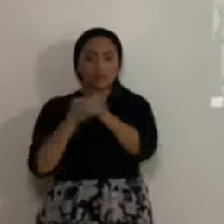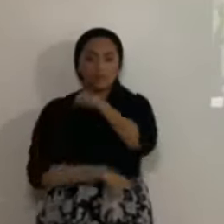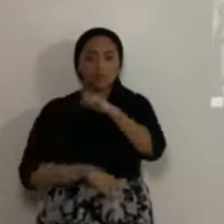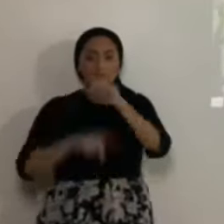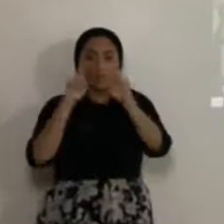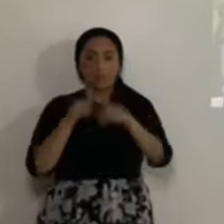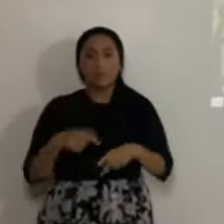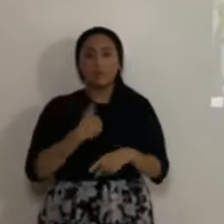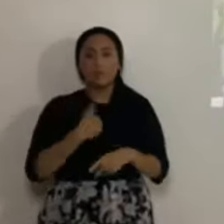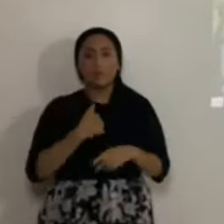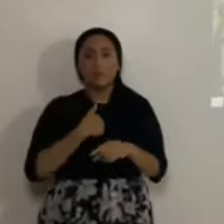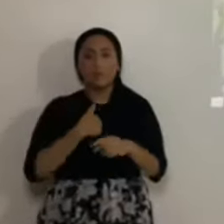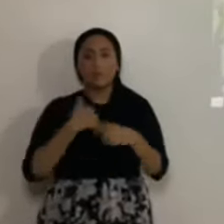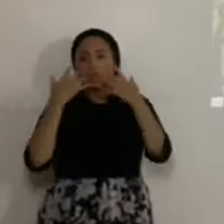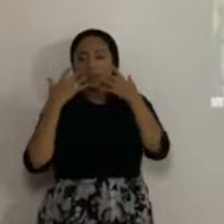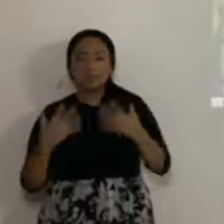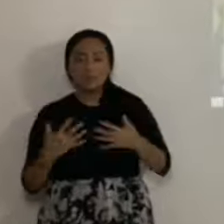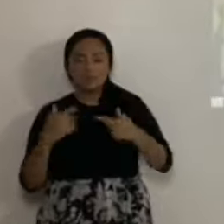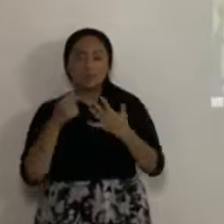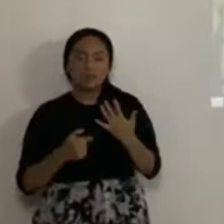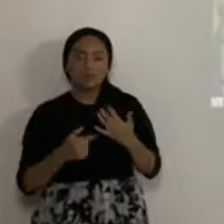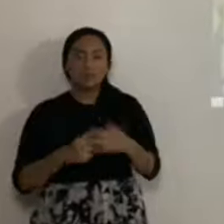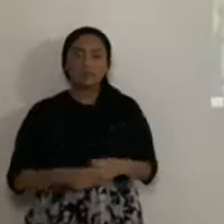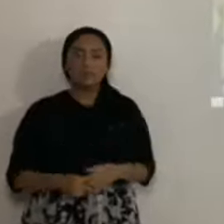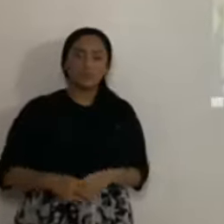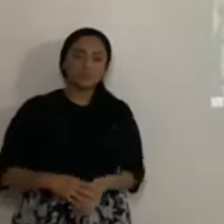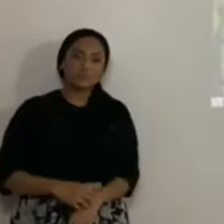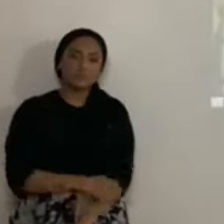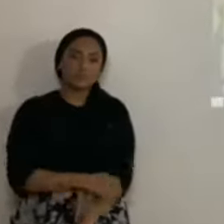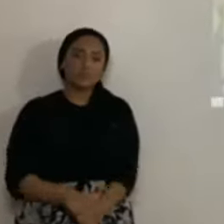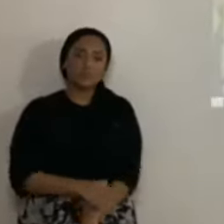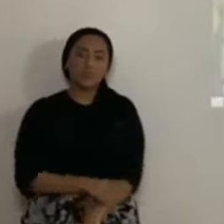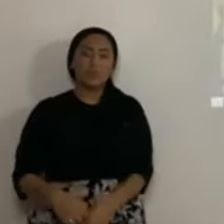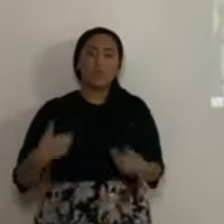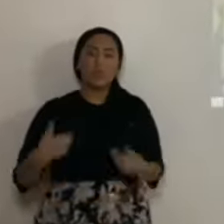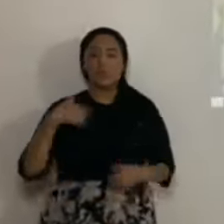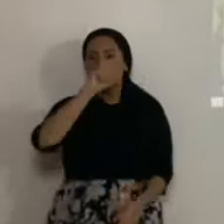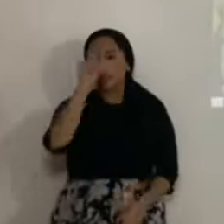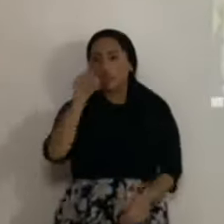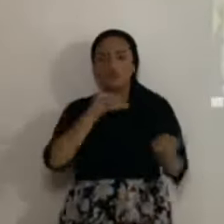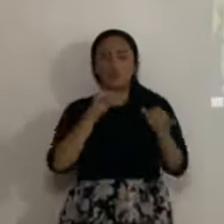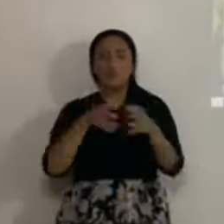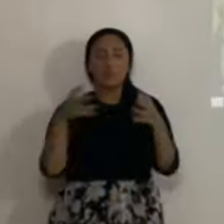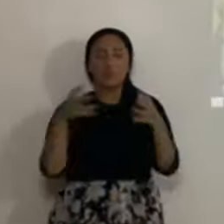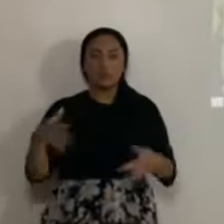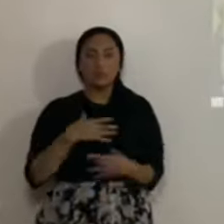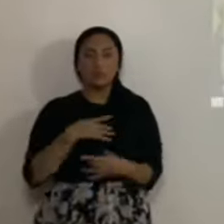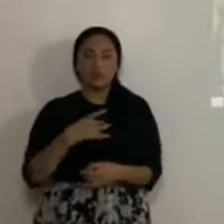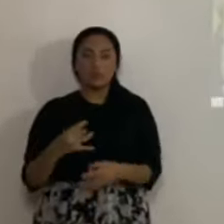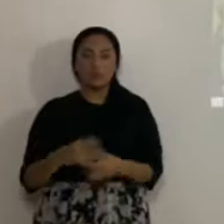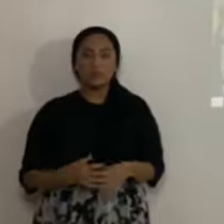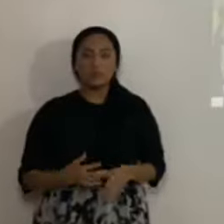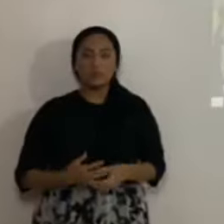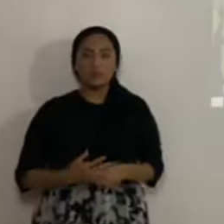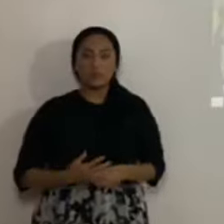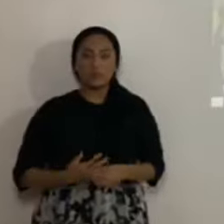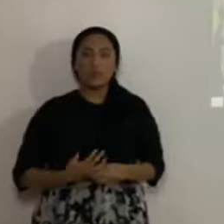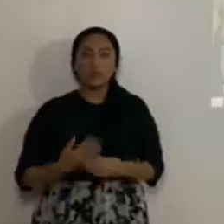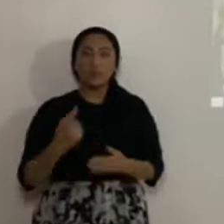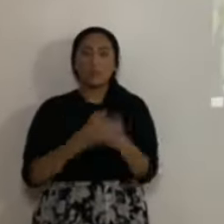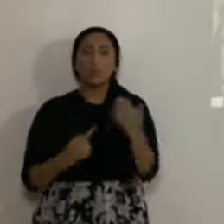persona se rechaza, se autorrechaza, pero hay una pregunta también muy interesante, ¿qué